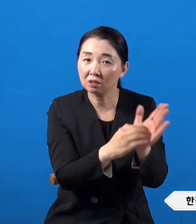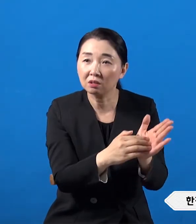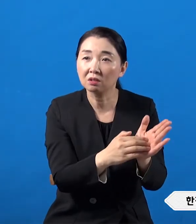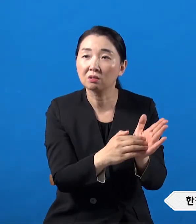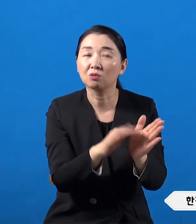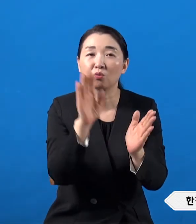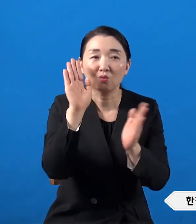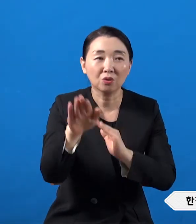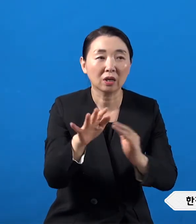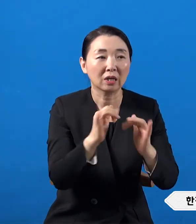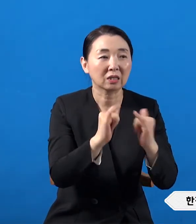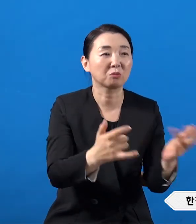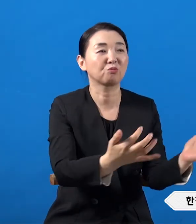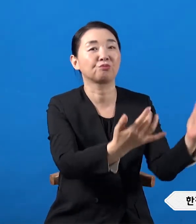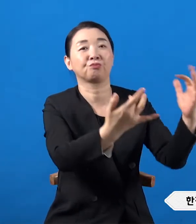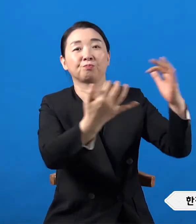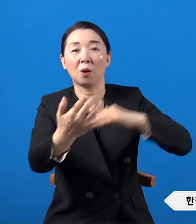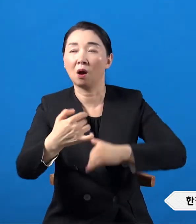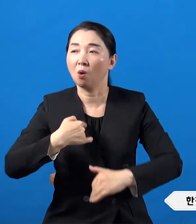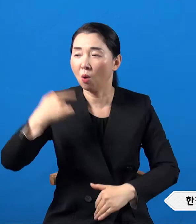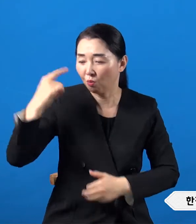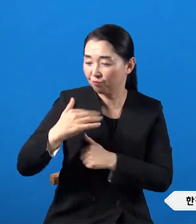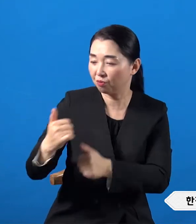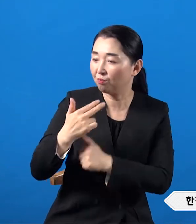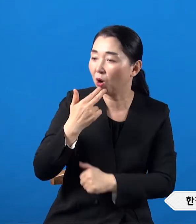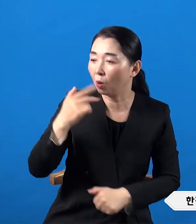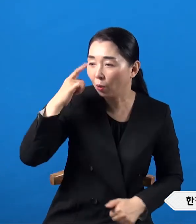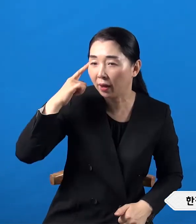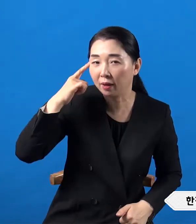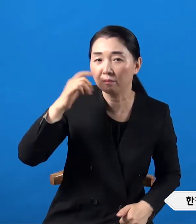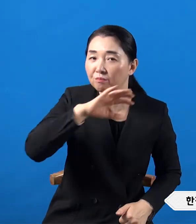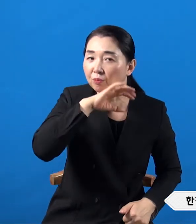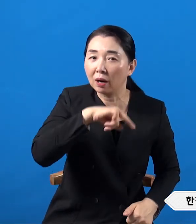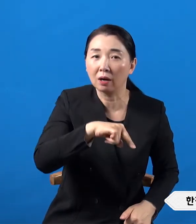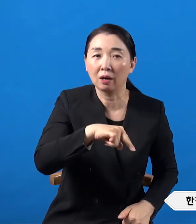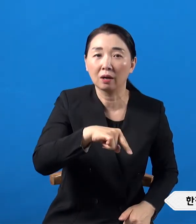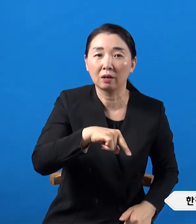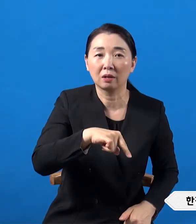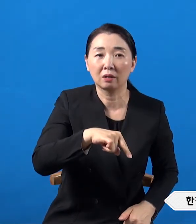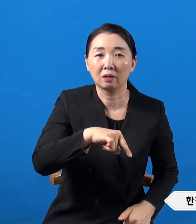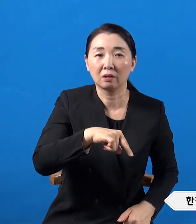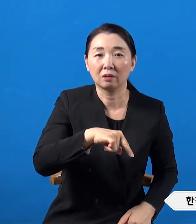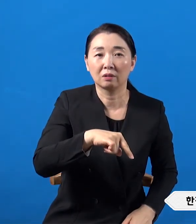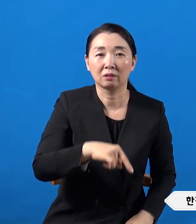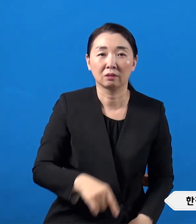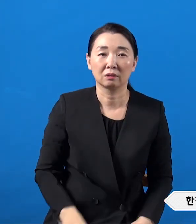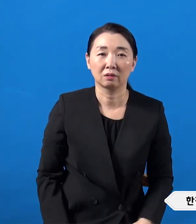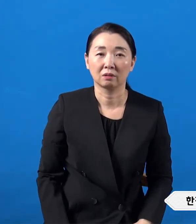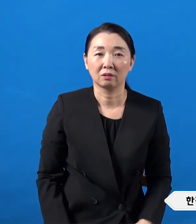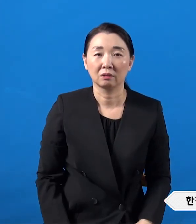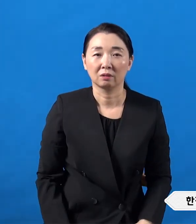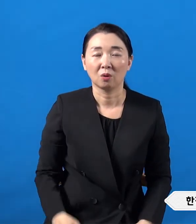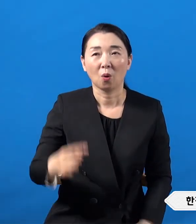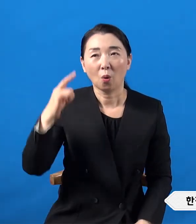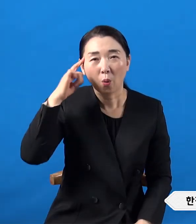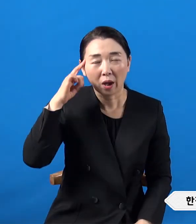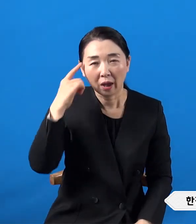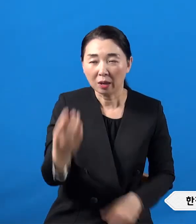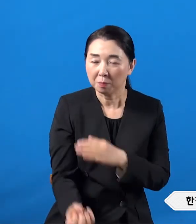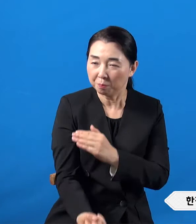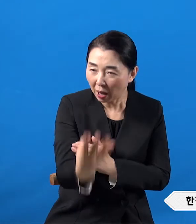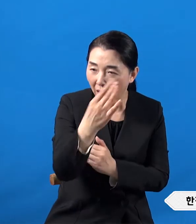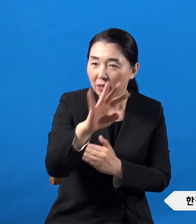승리로 끝나니까 몰려와가지고 왜 우리는 부르지 않았느냐, 그 농공행상에서 빠지기 싫다는